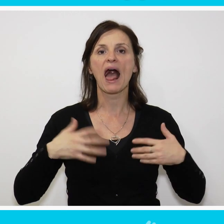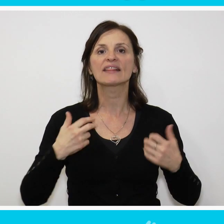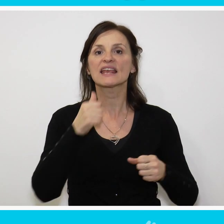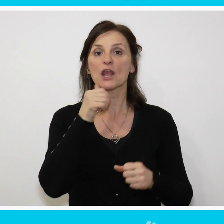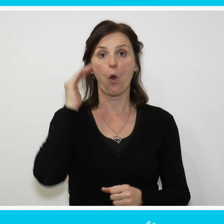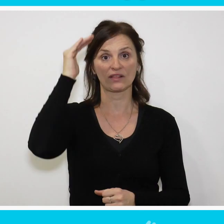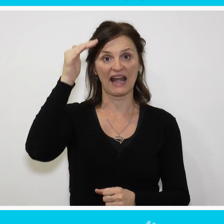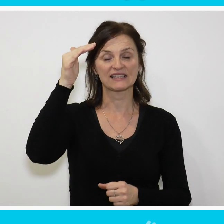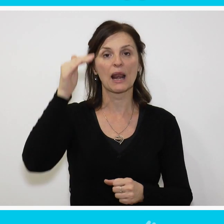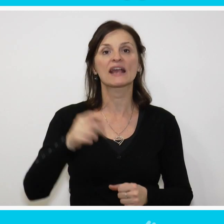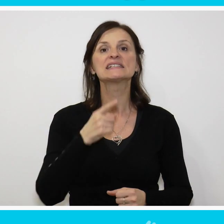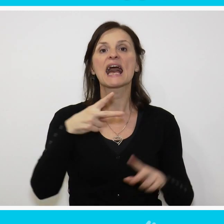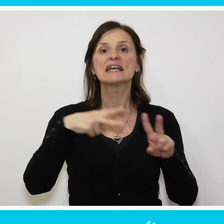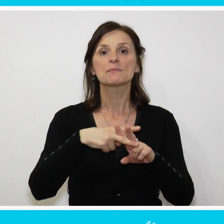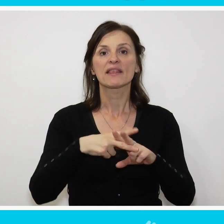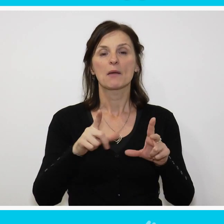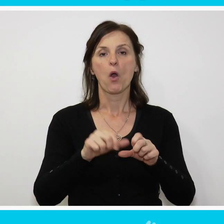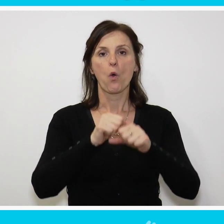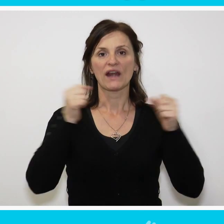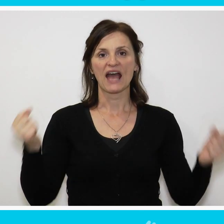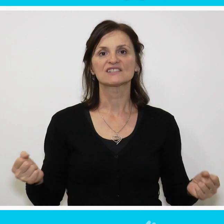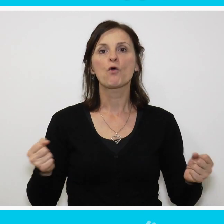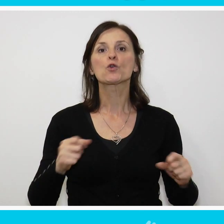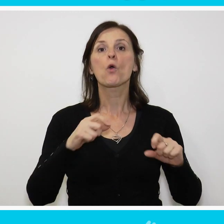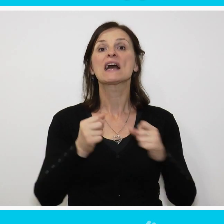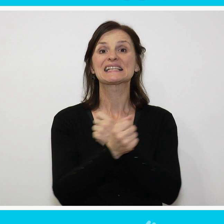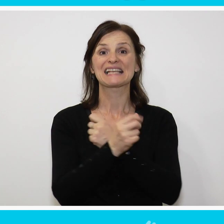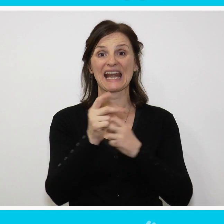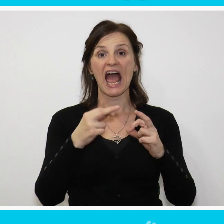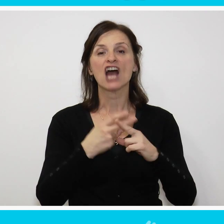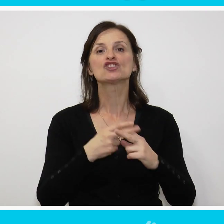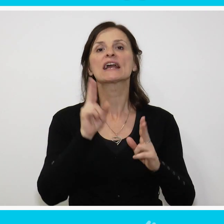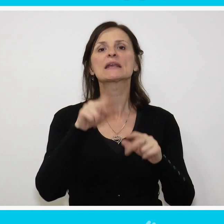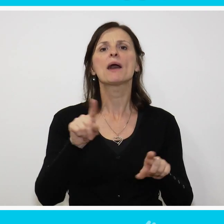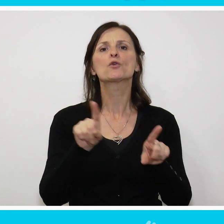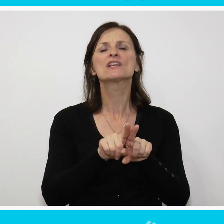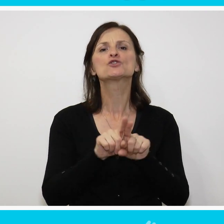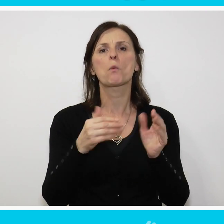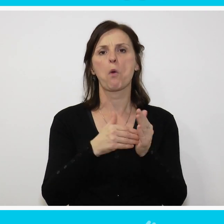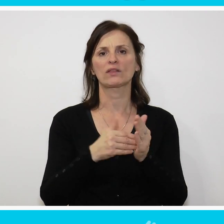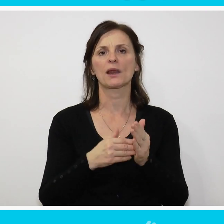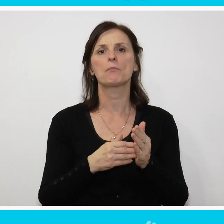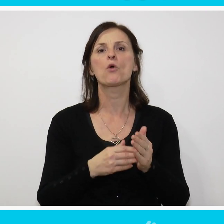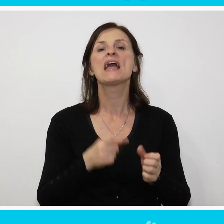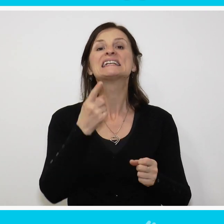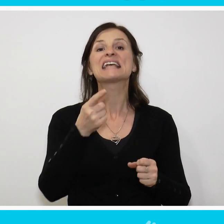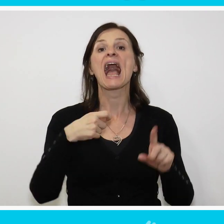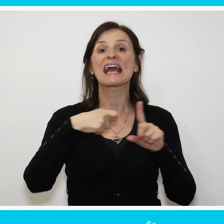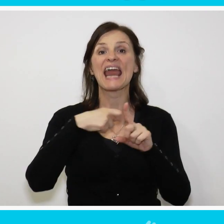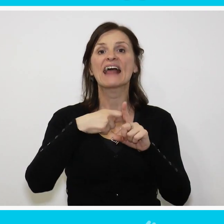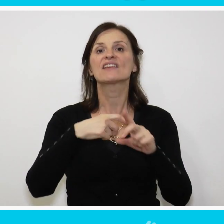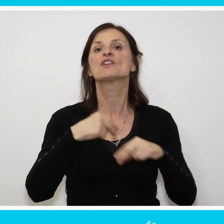dece, mladih i odraslih sa smetnjama u razvoju Zračak imaju istu potrebu